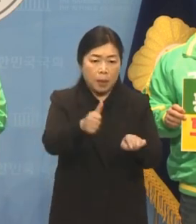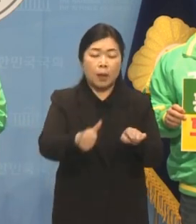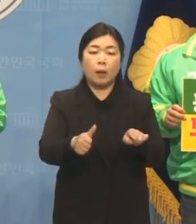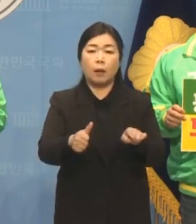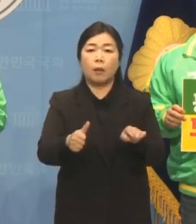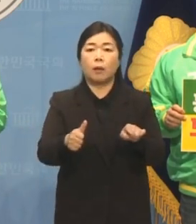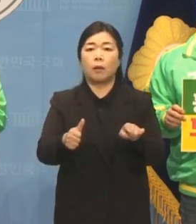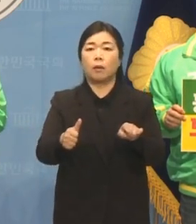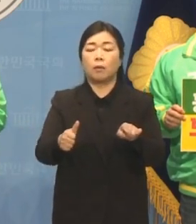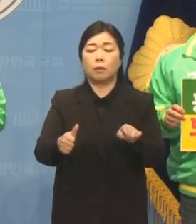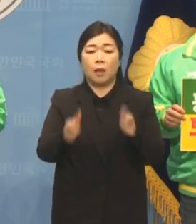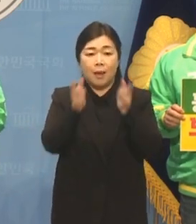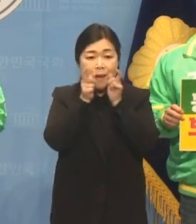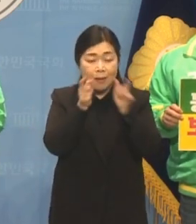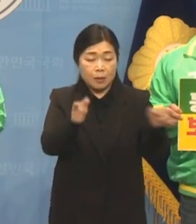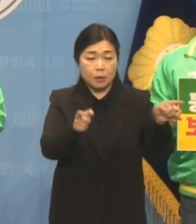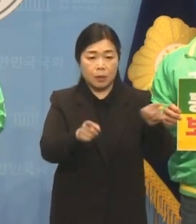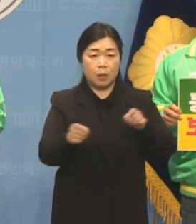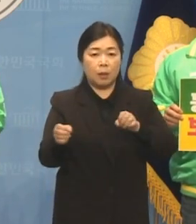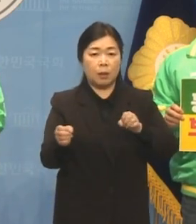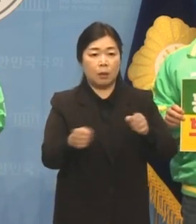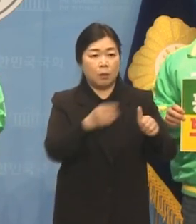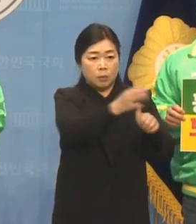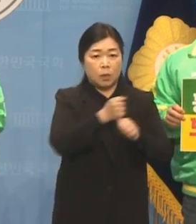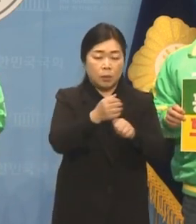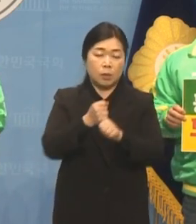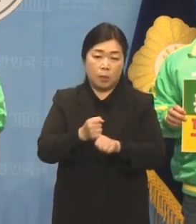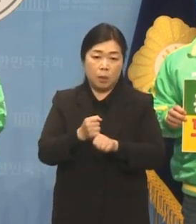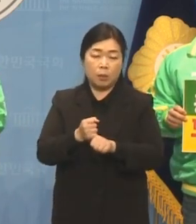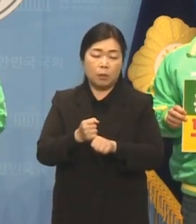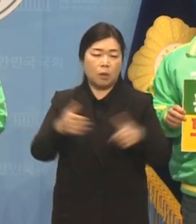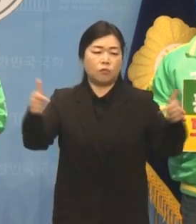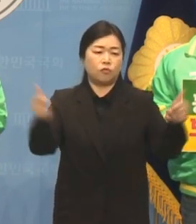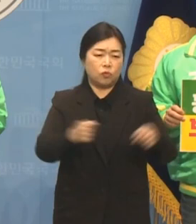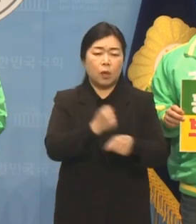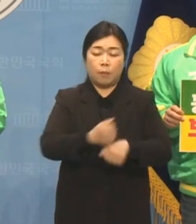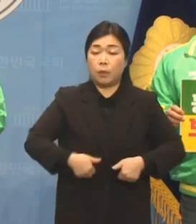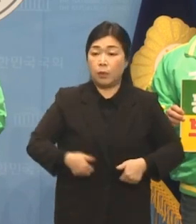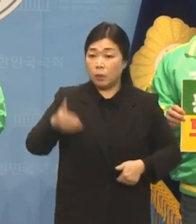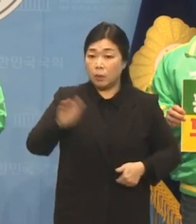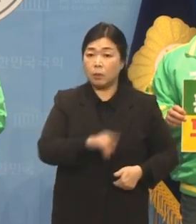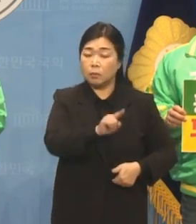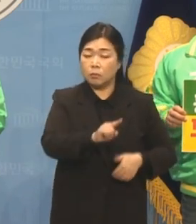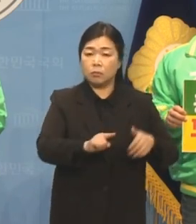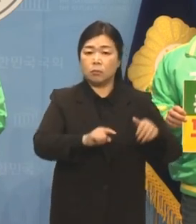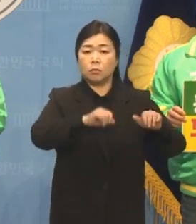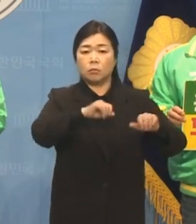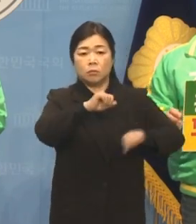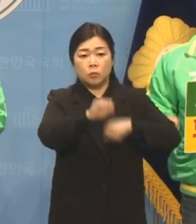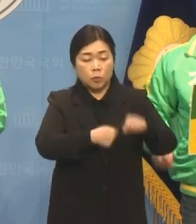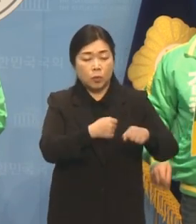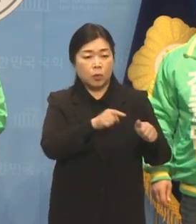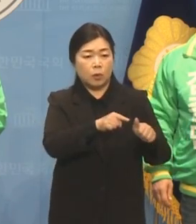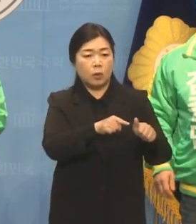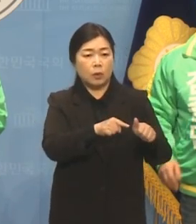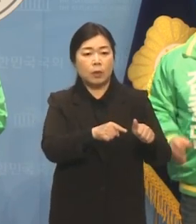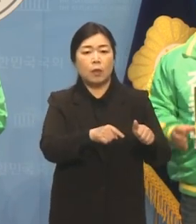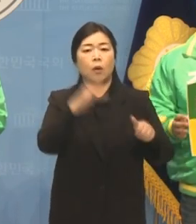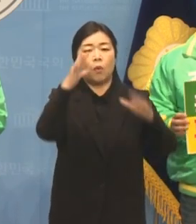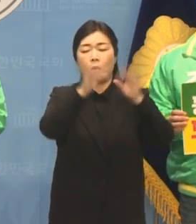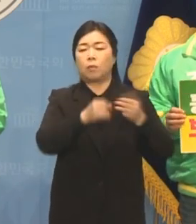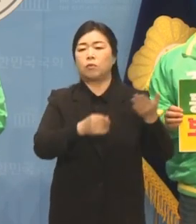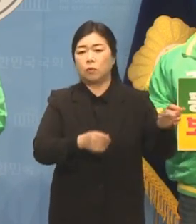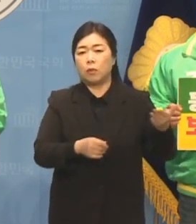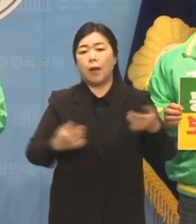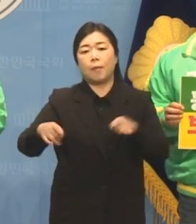유해조수로 분류되어 제거돼야 할 대상으로만 호명되고 있습니다. 이런 야생동물의 존재와 공간을 존중하며 인간이